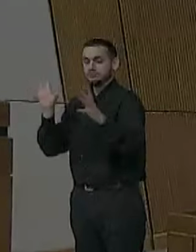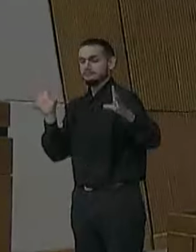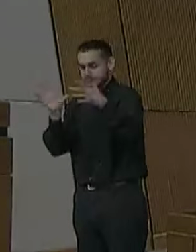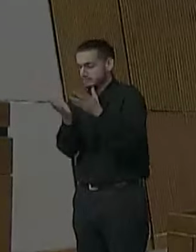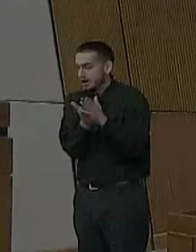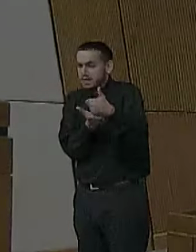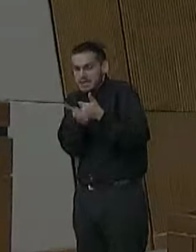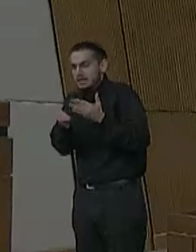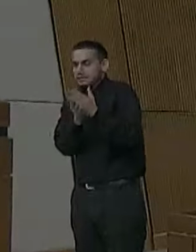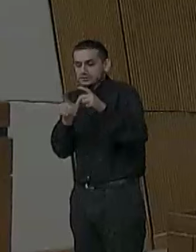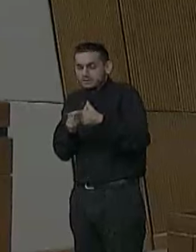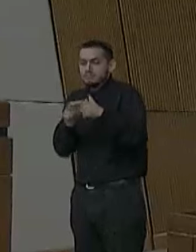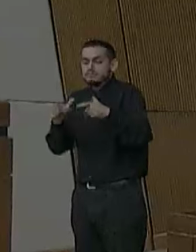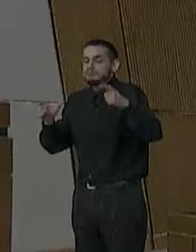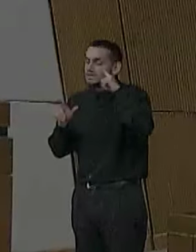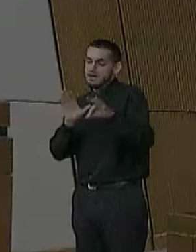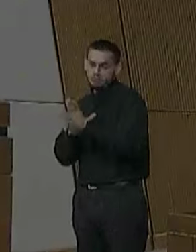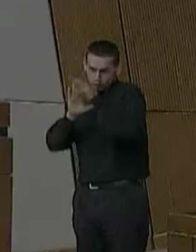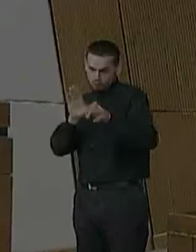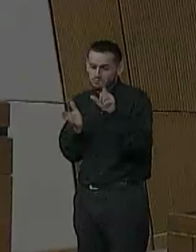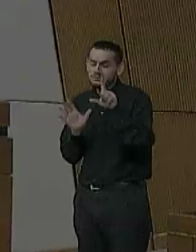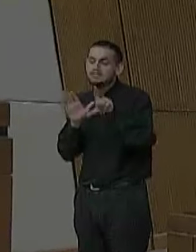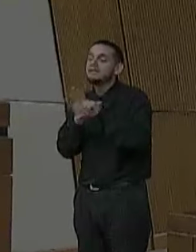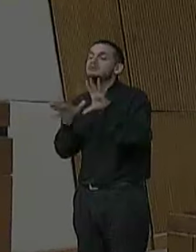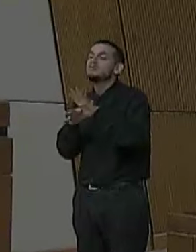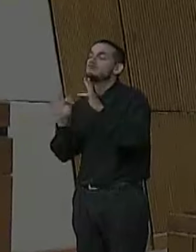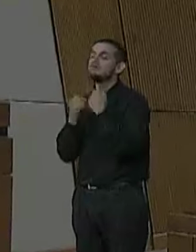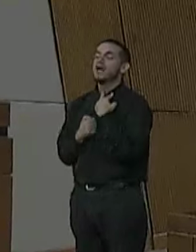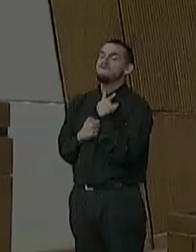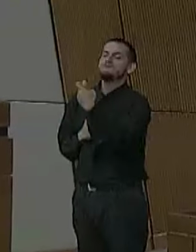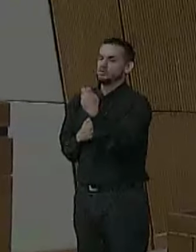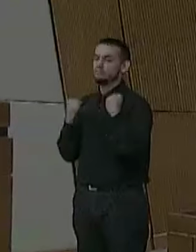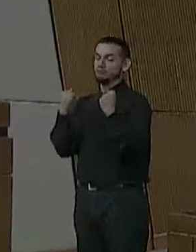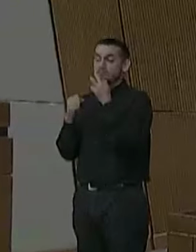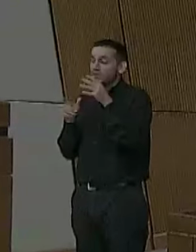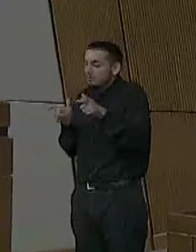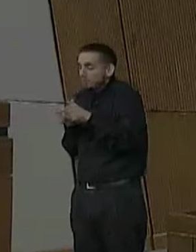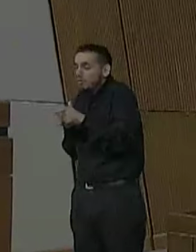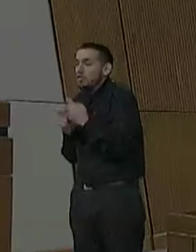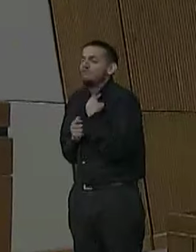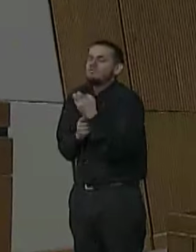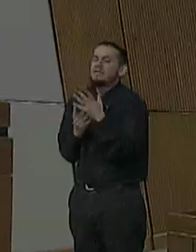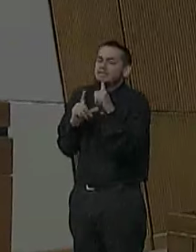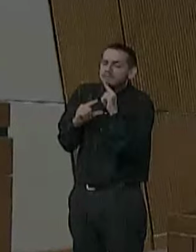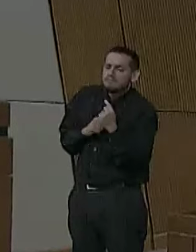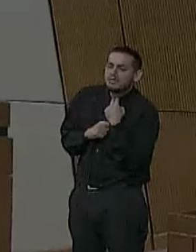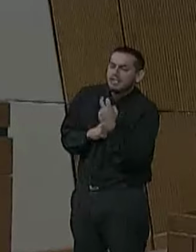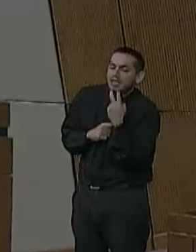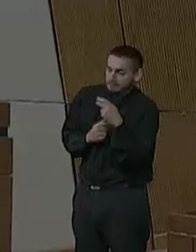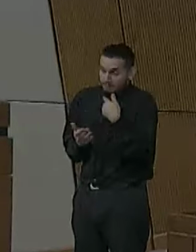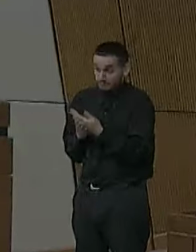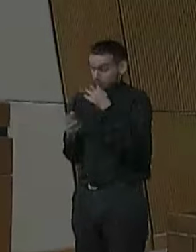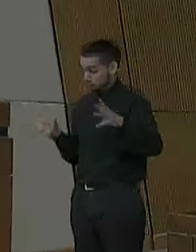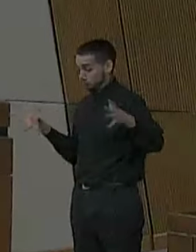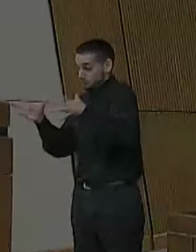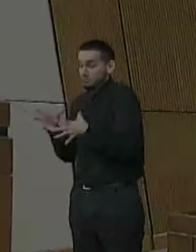discapacidad y que realmente sea esa la voz más fuerte, ¿verdad? Porque al fin y al cabo, el que se va a beneficiar es la persona con discapacidad de